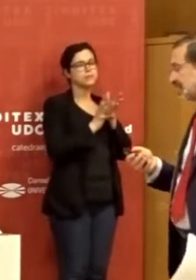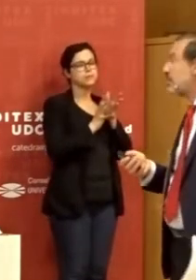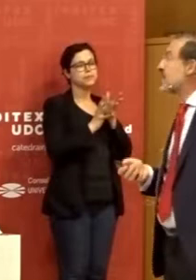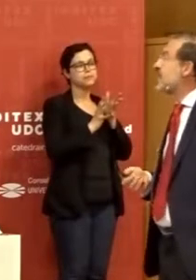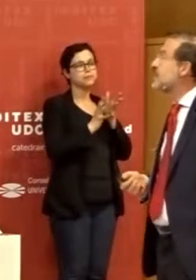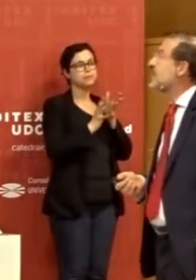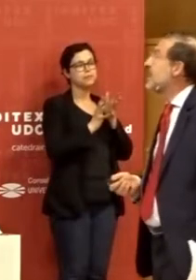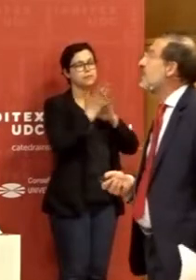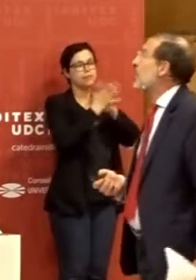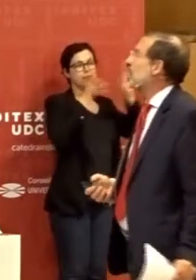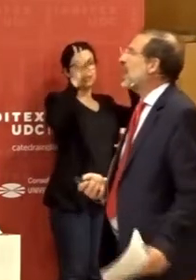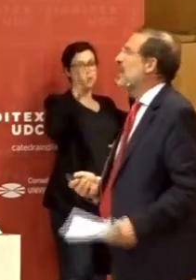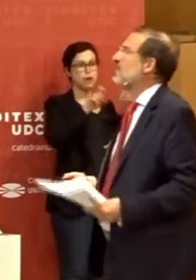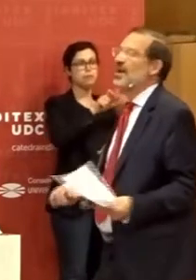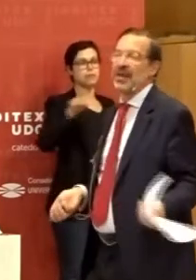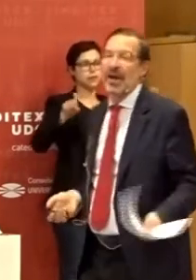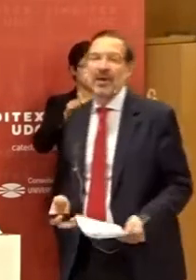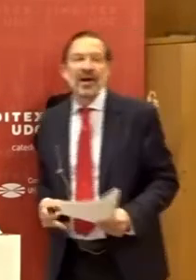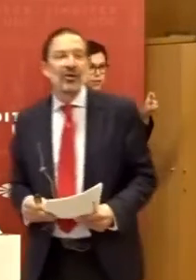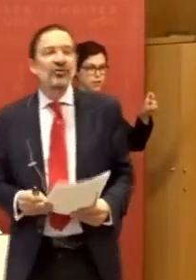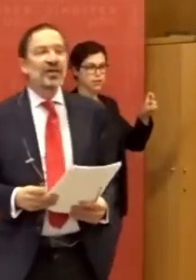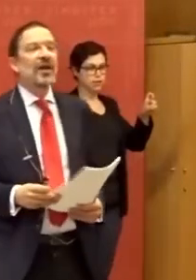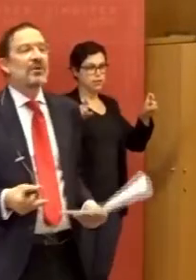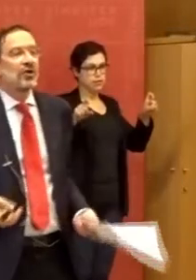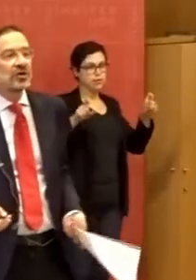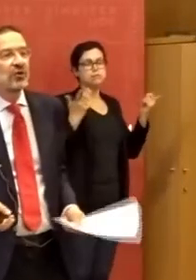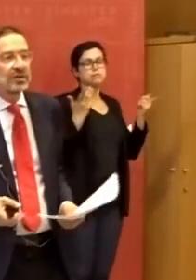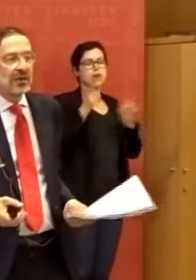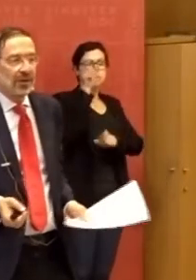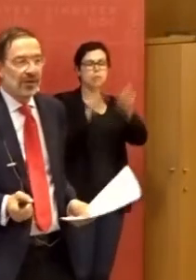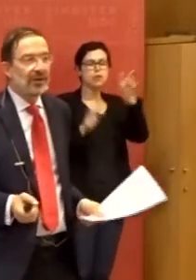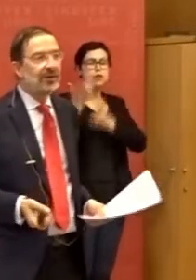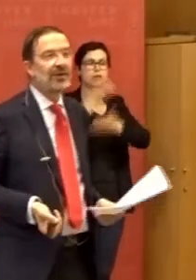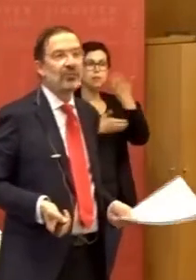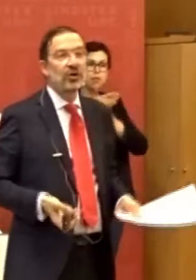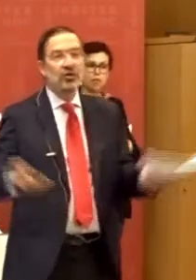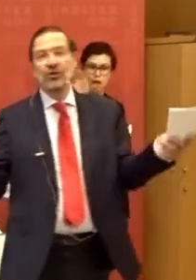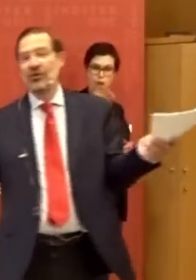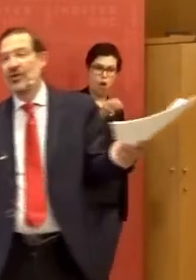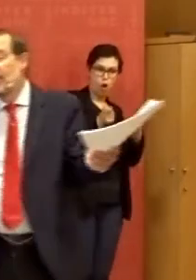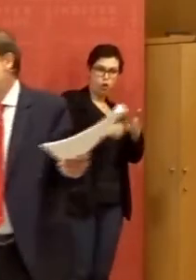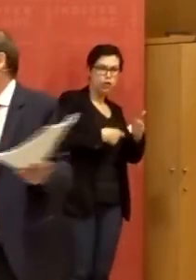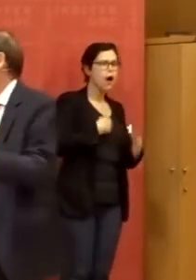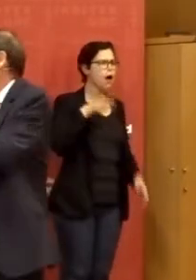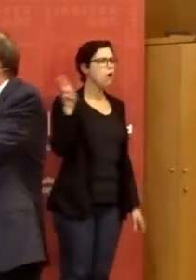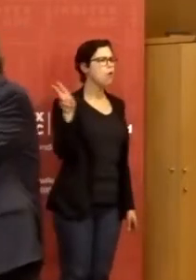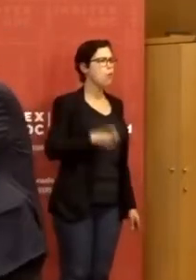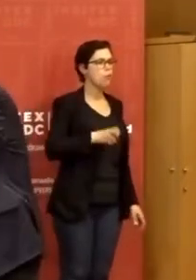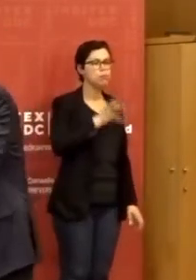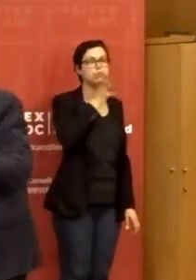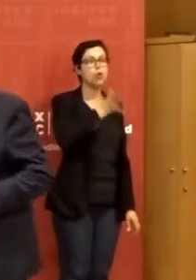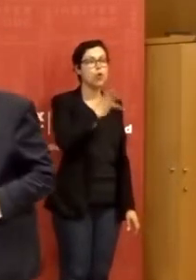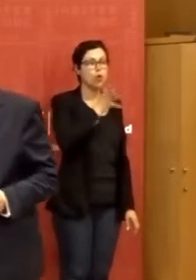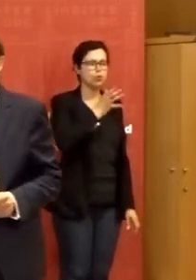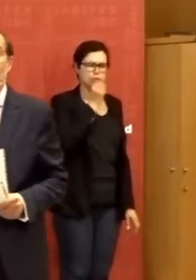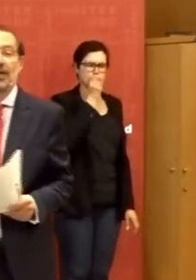a las empresas, ¿por qué merece la pena contratar a personas con discapacidad? Bueno, esto lo debería decir mucho